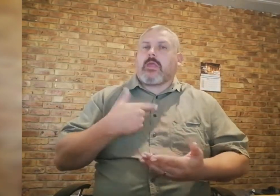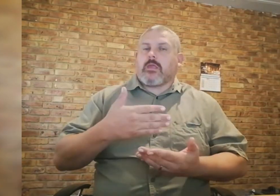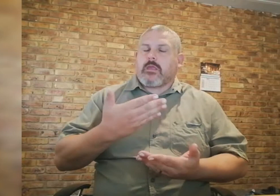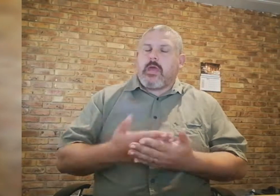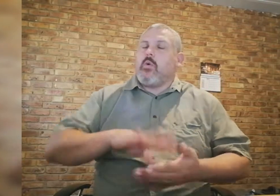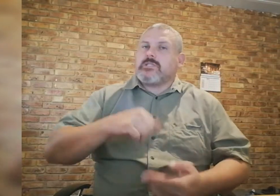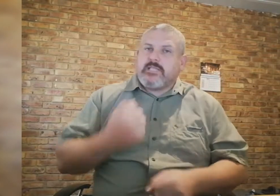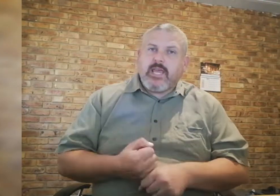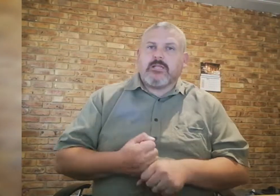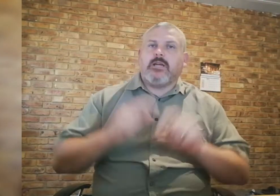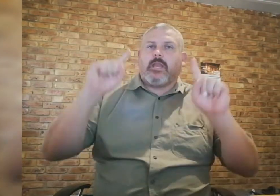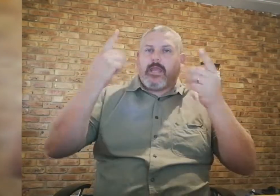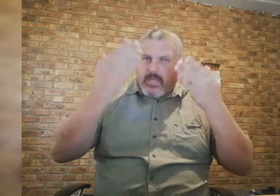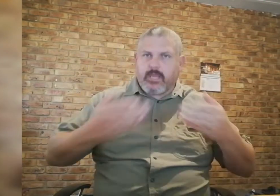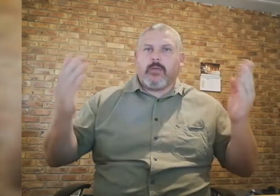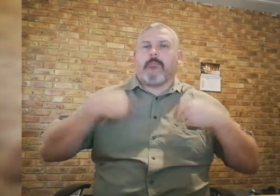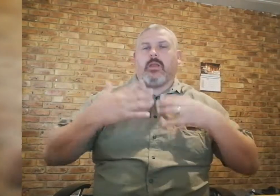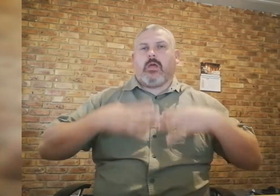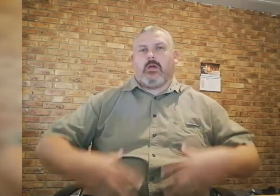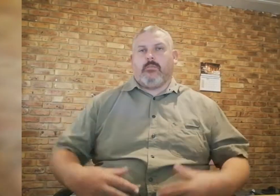Ek kan nog steeds die Heer met my lichaam.